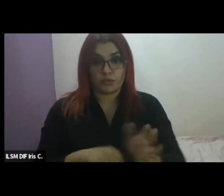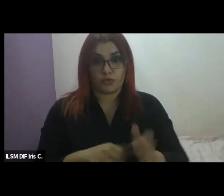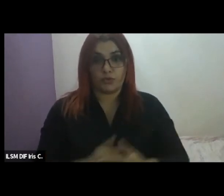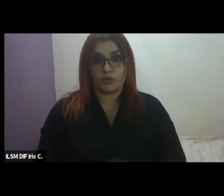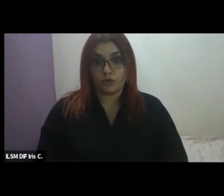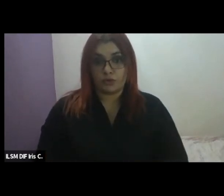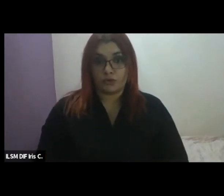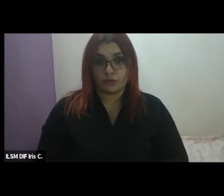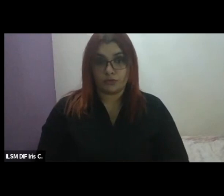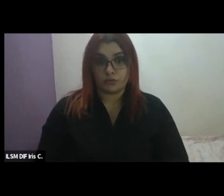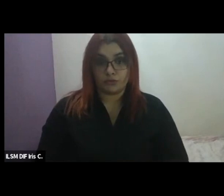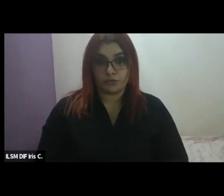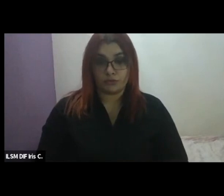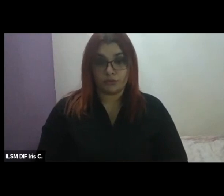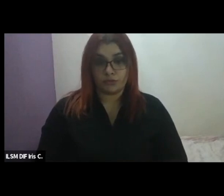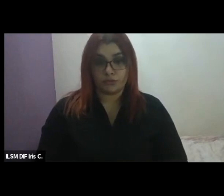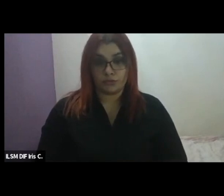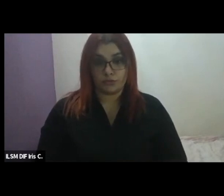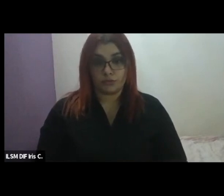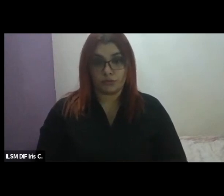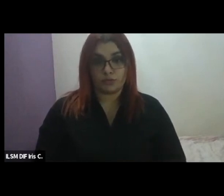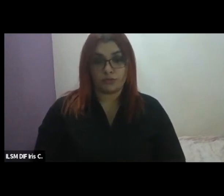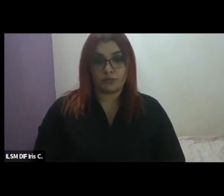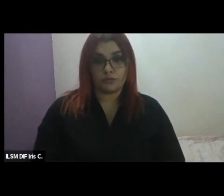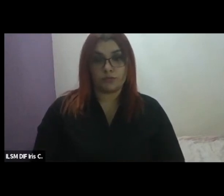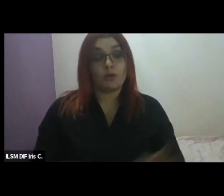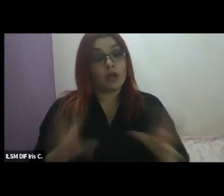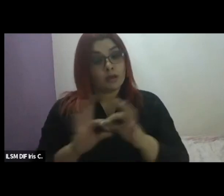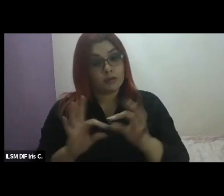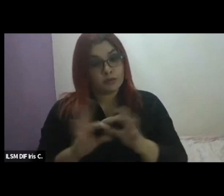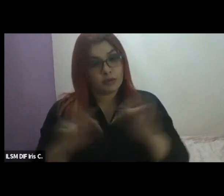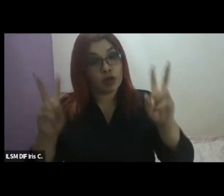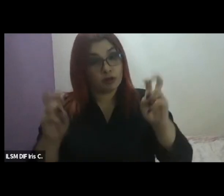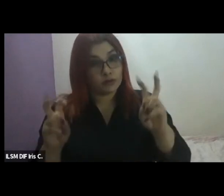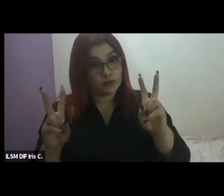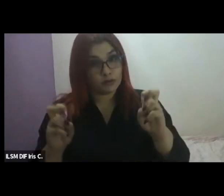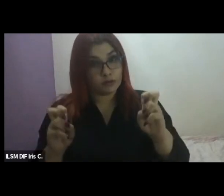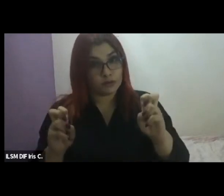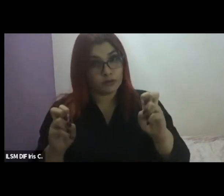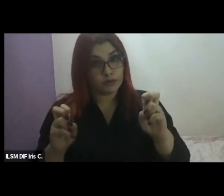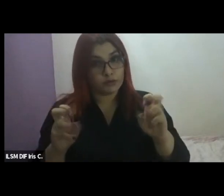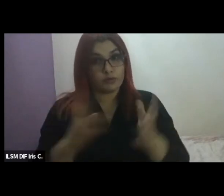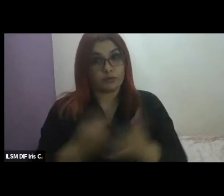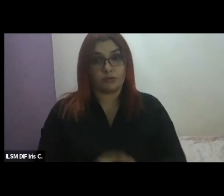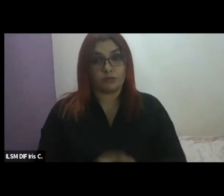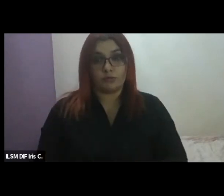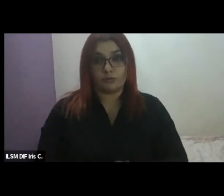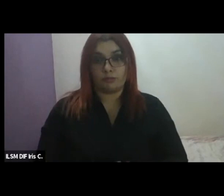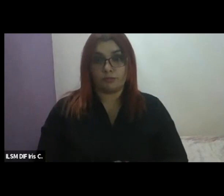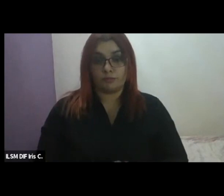el neoliberalismo. Es un fragmento del documental Profetas del Exceso.